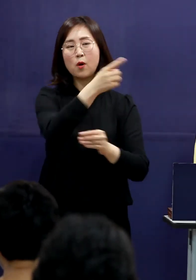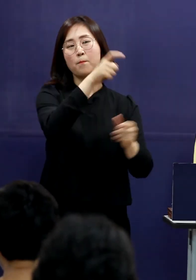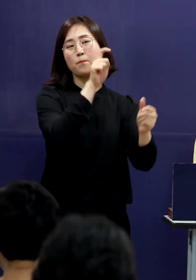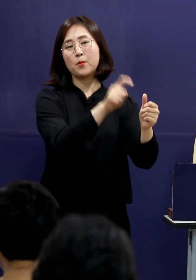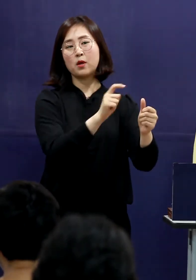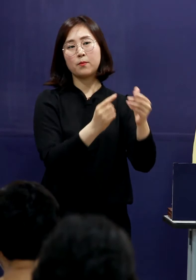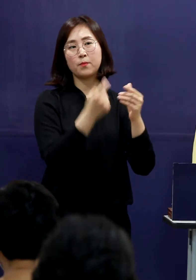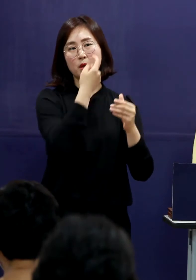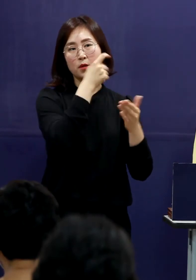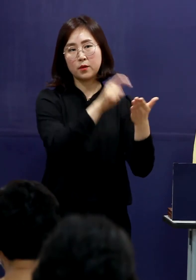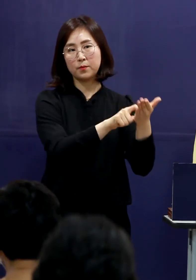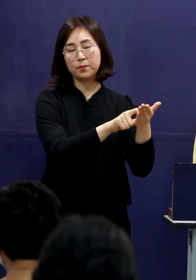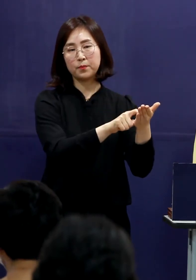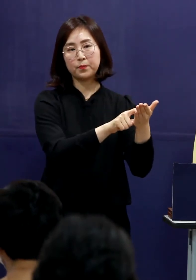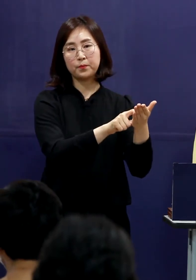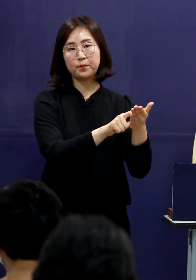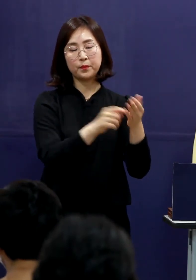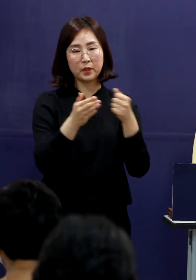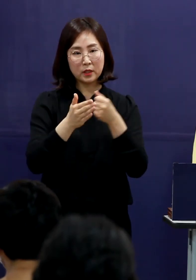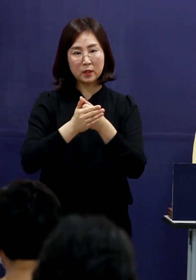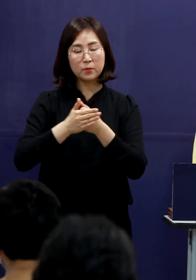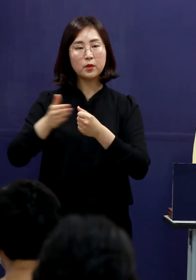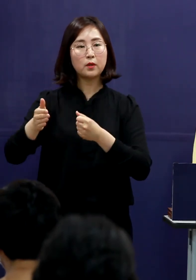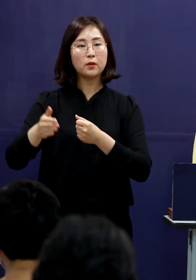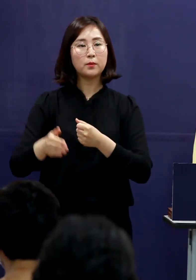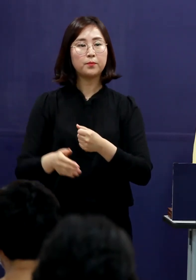그래서 이분은